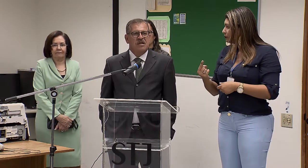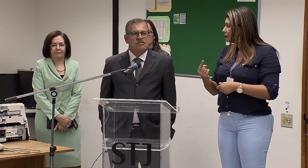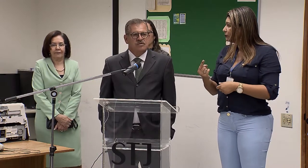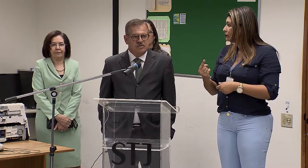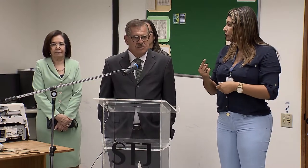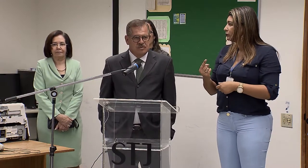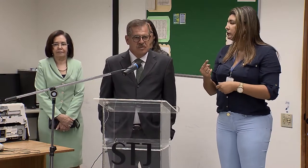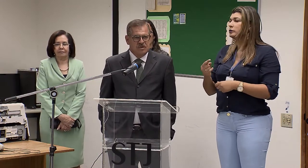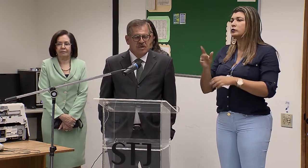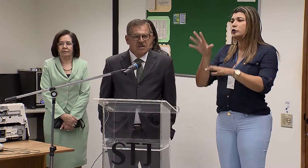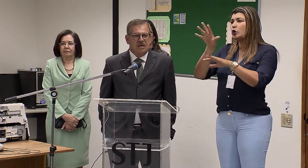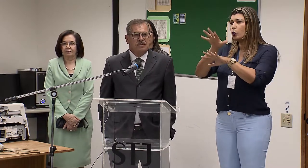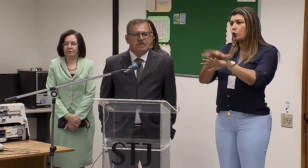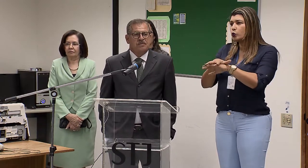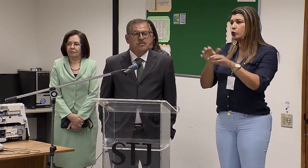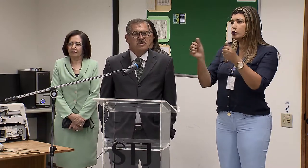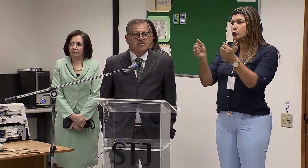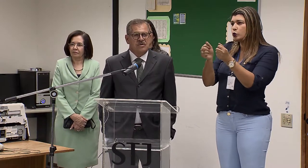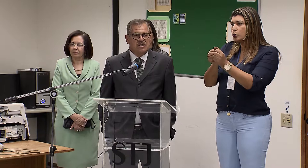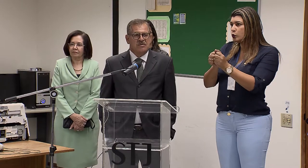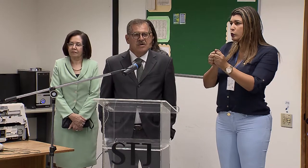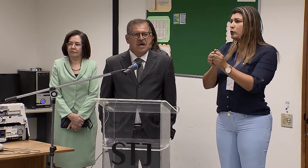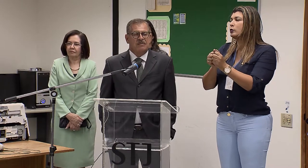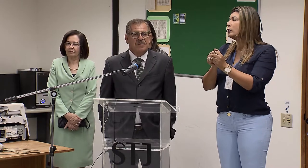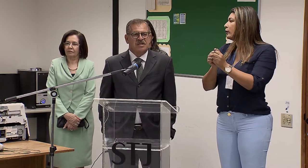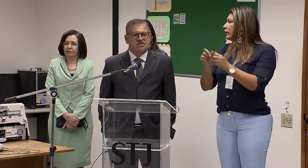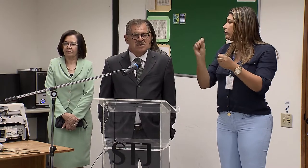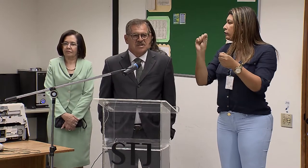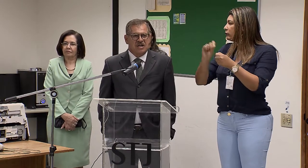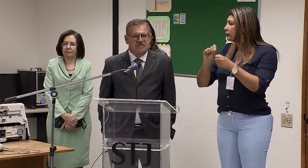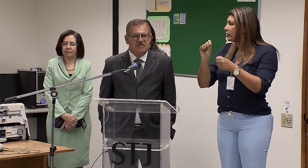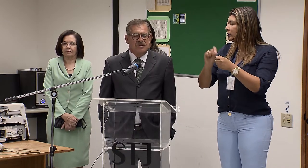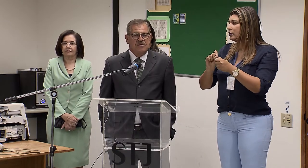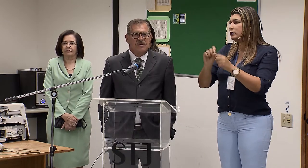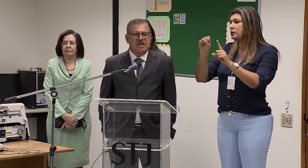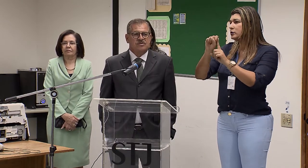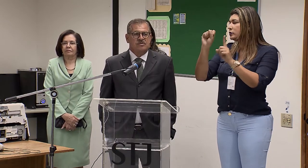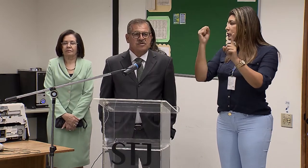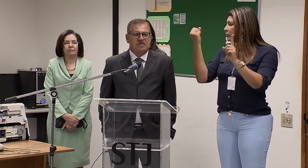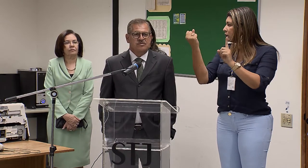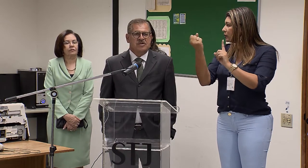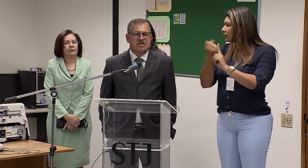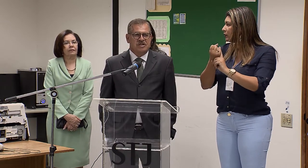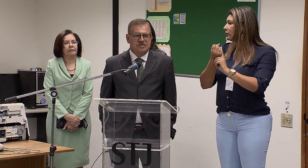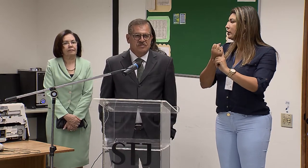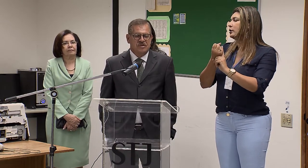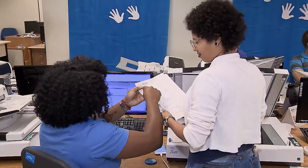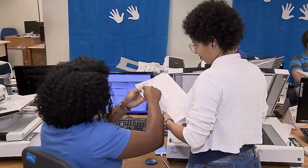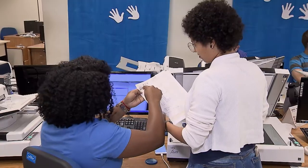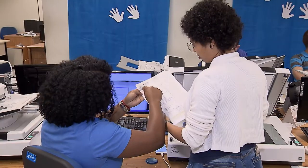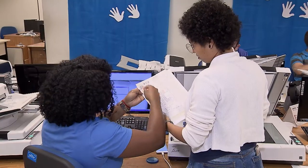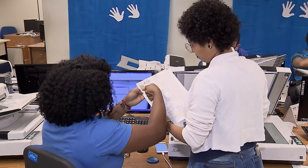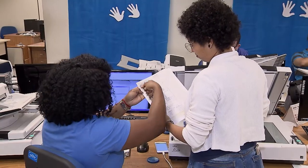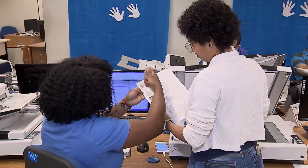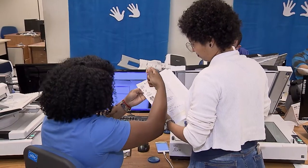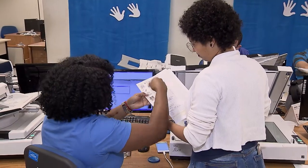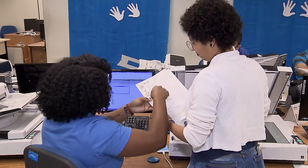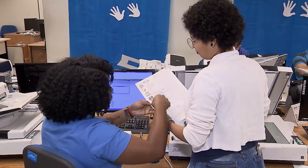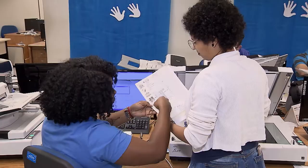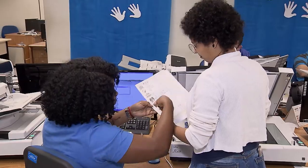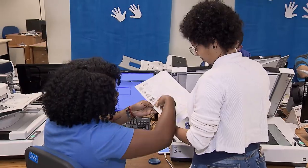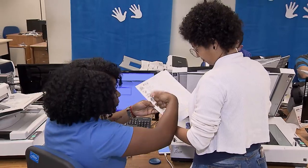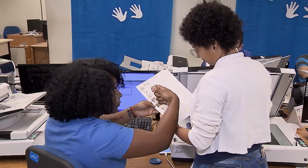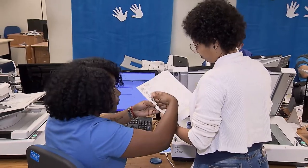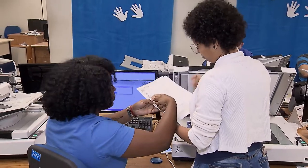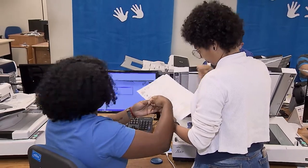isoladamente e em conjunto, que proporcionam a paz social com a resolução dos litígios. Os deficientes